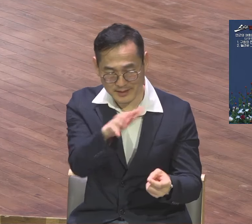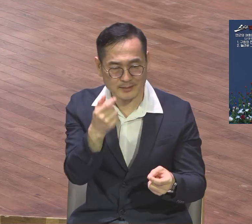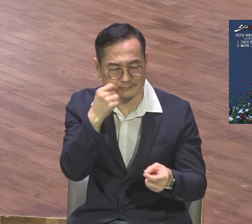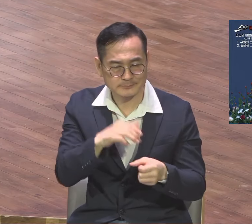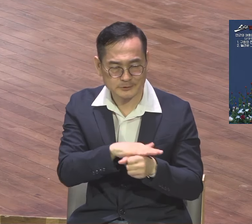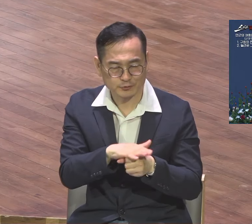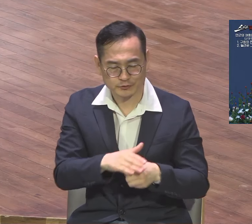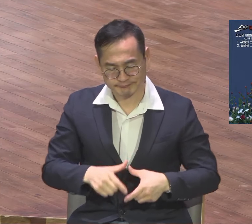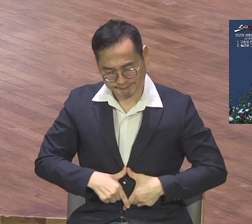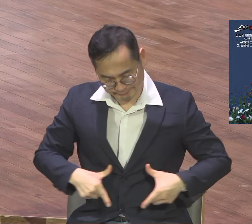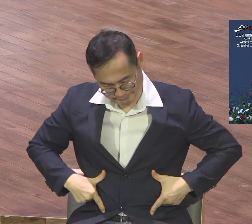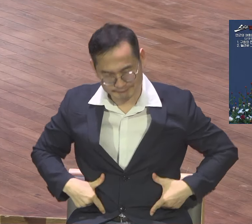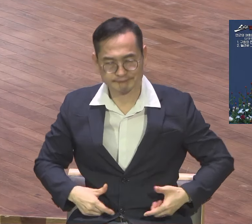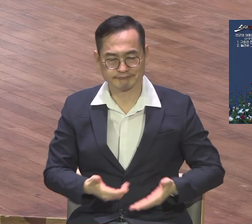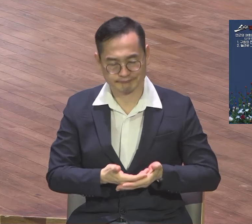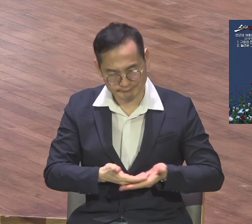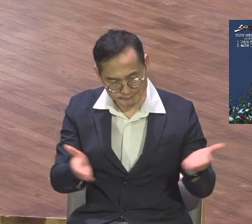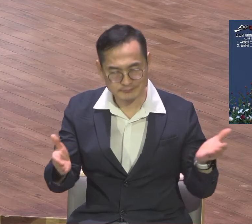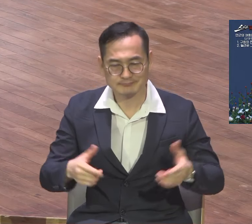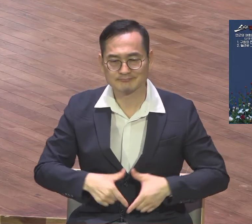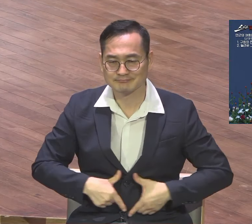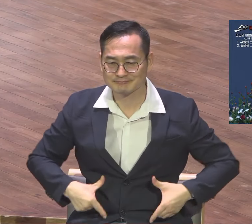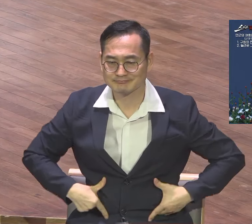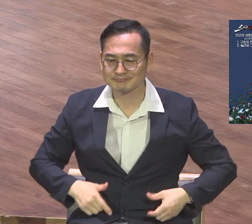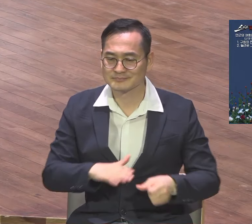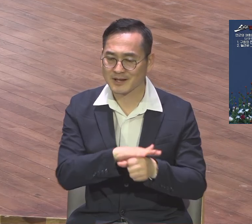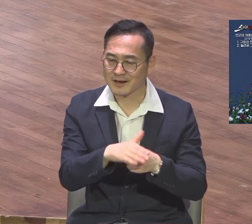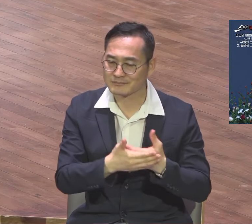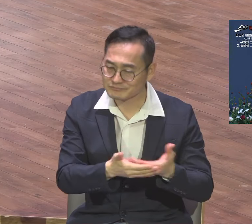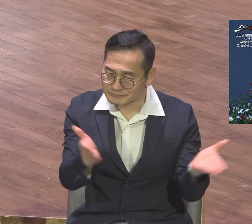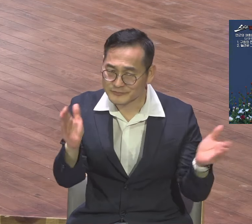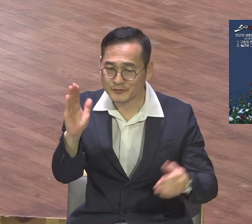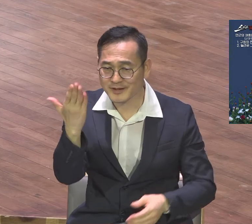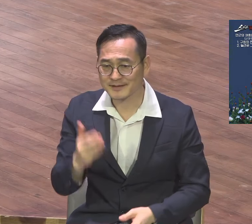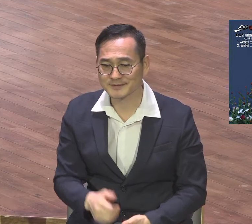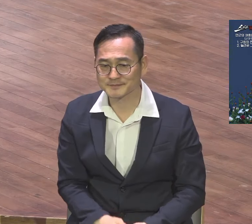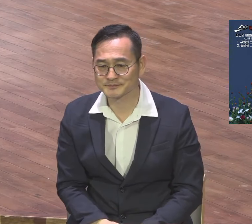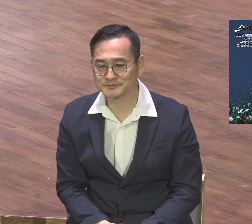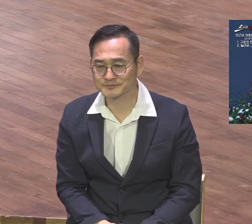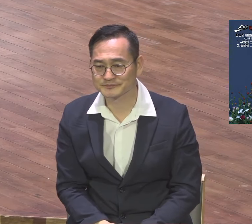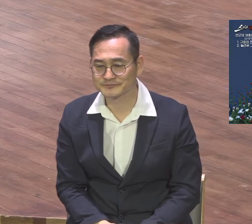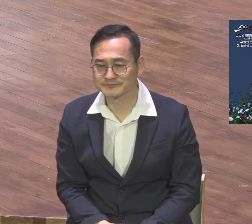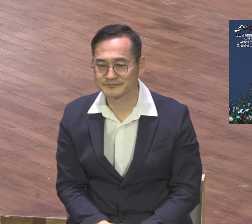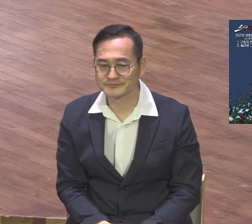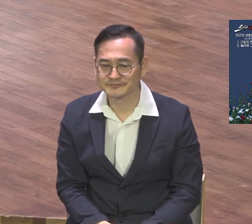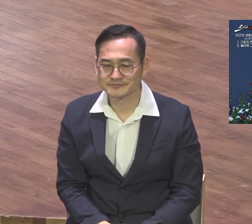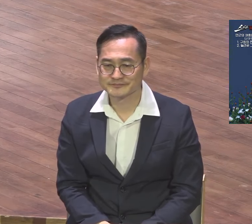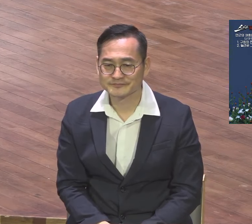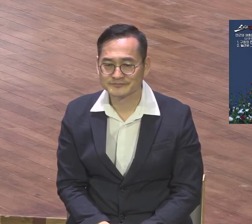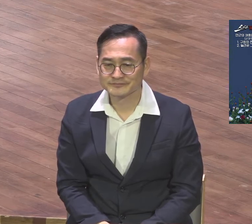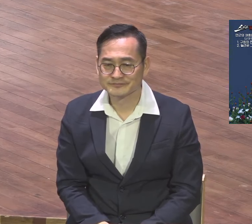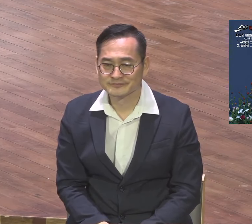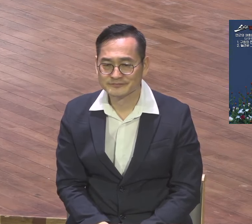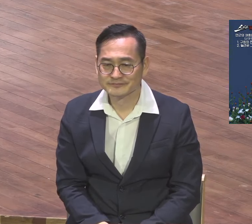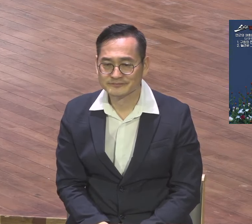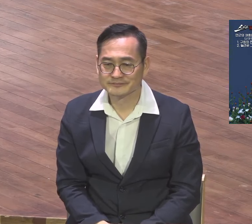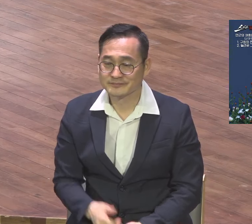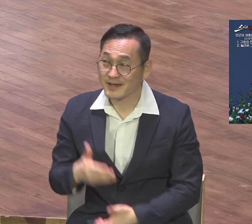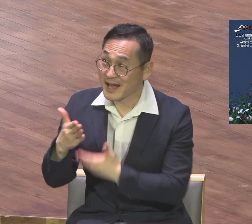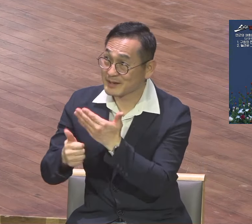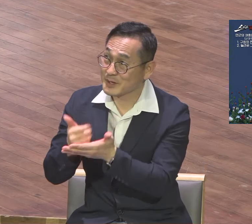돼. 이제는 존재감 있는 삶을 현장에서 펼쳐나가세요. 좀 존재감 있는